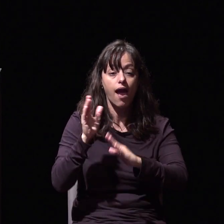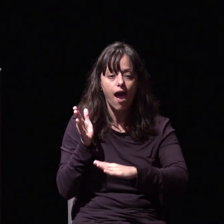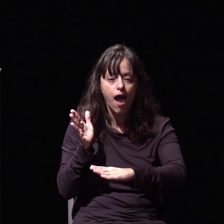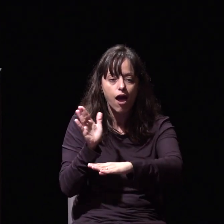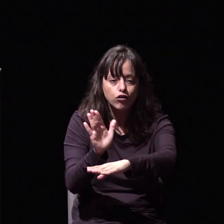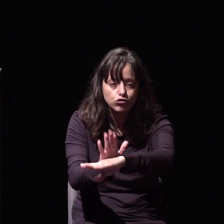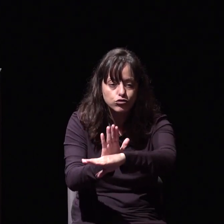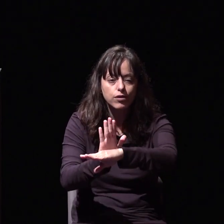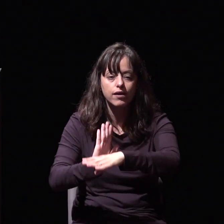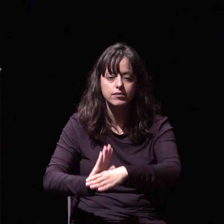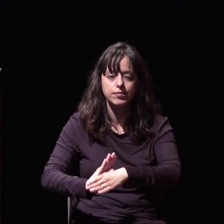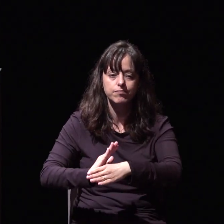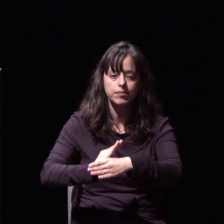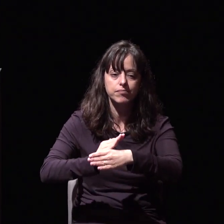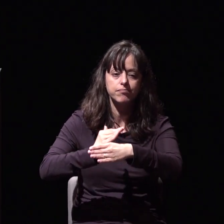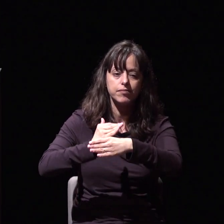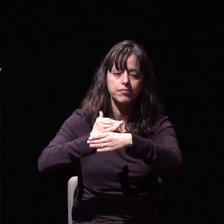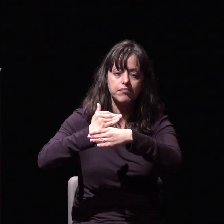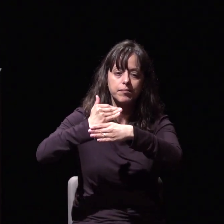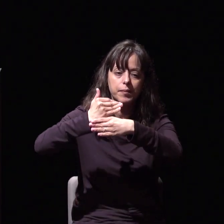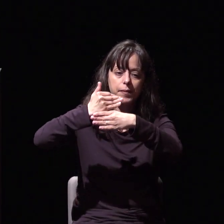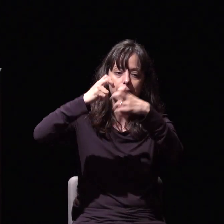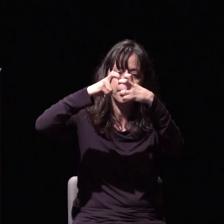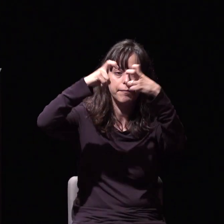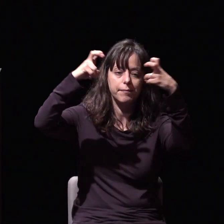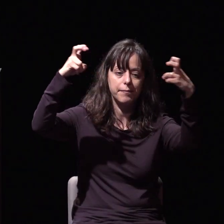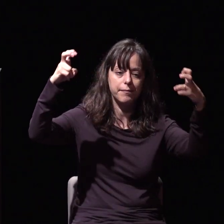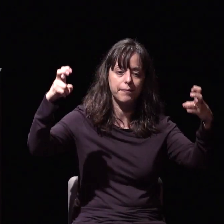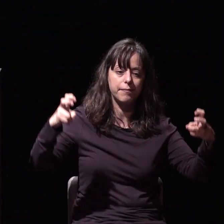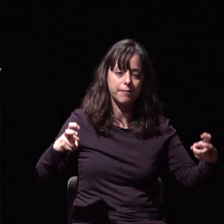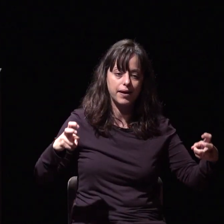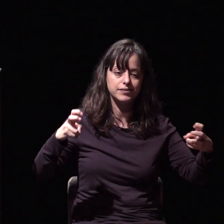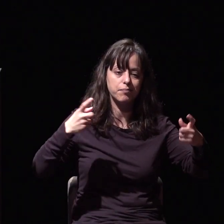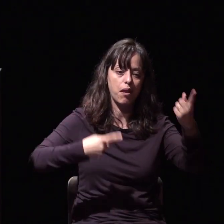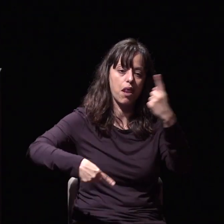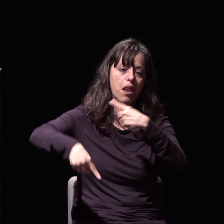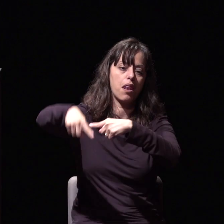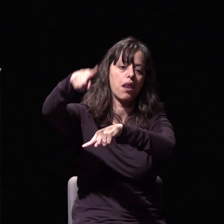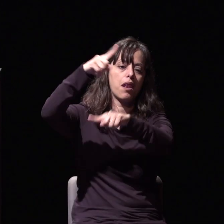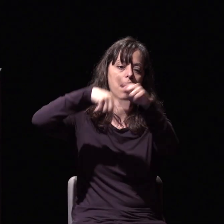como a fênix cultural na paisagem da cidade.